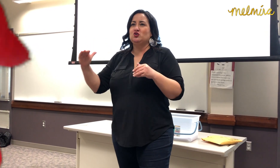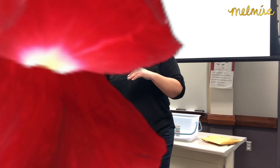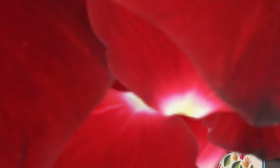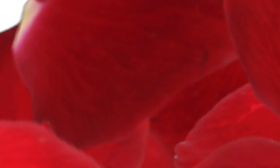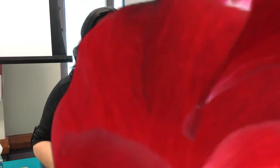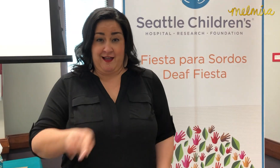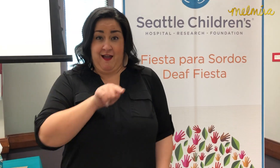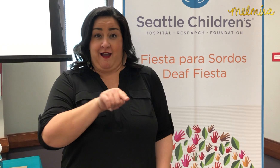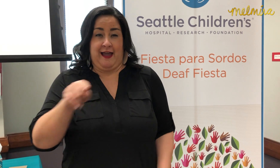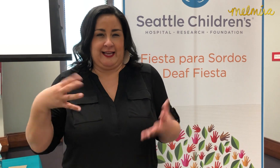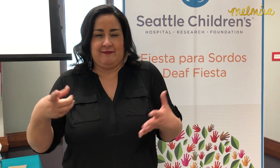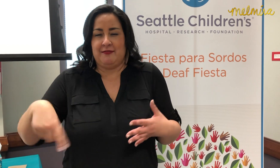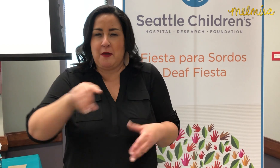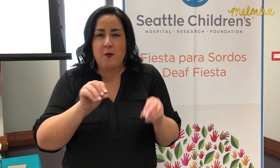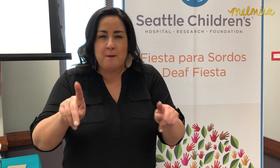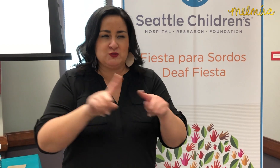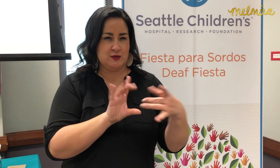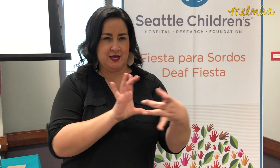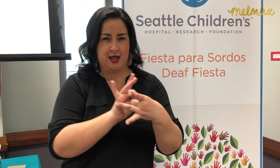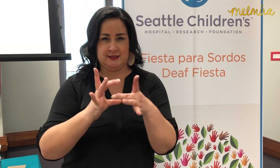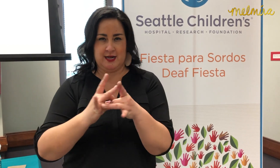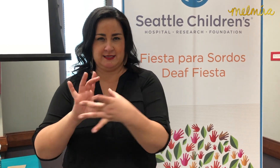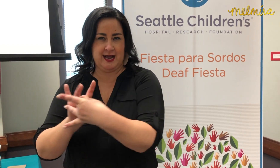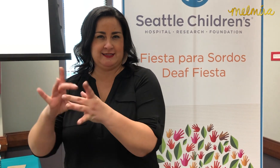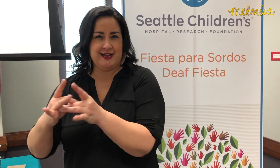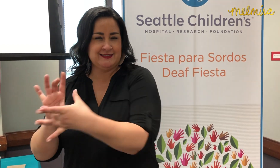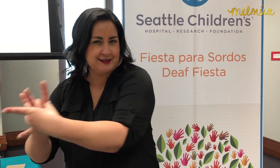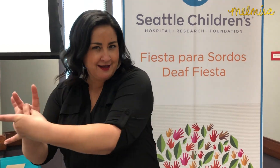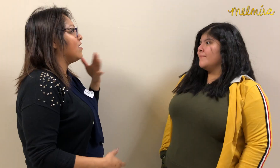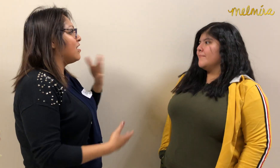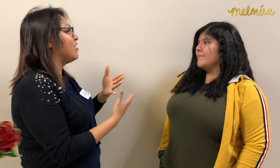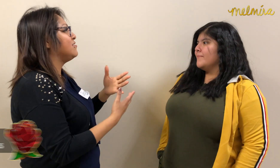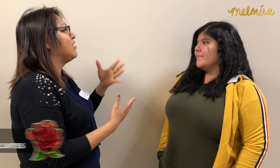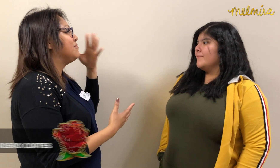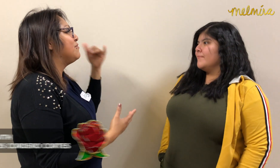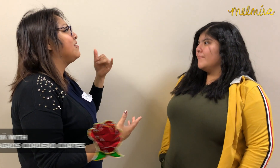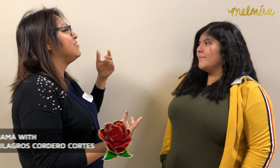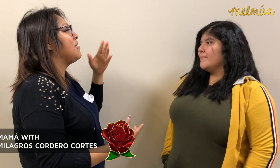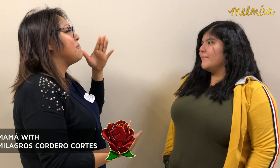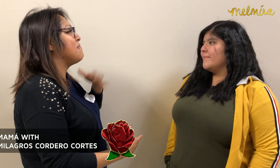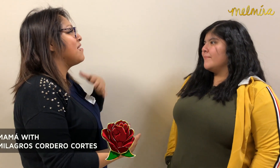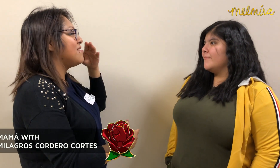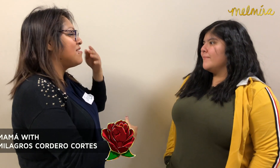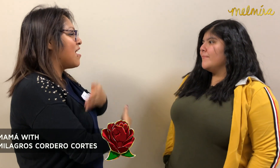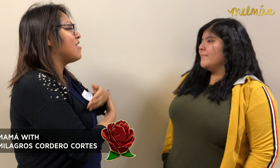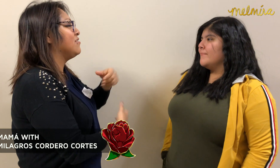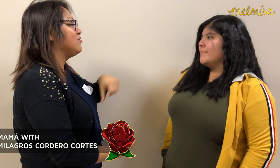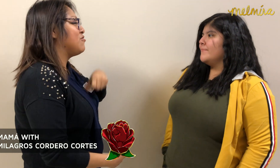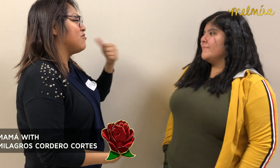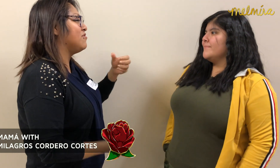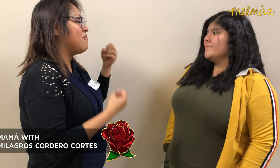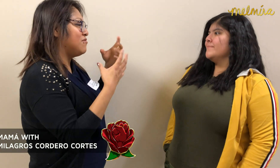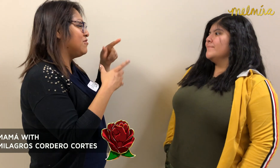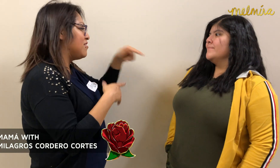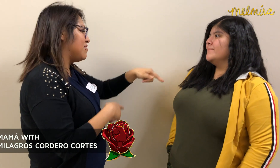mí. Yo vi a muchos padres comunicarse con sus hijos y reconocerlos y reconocer sus capacidades, y eso me dio